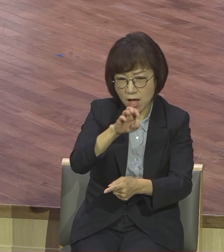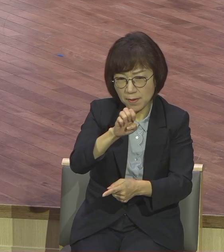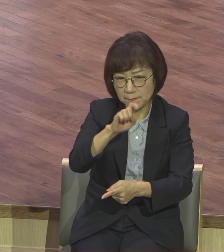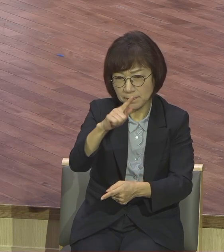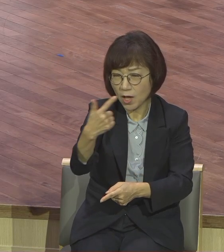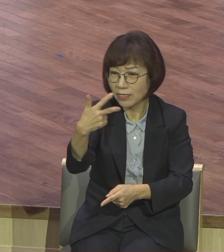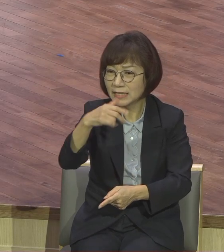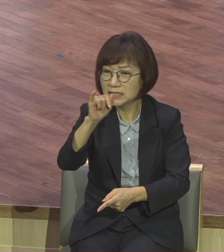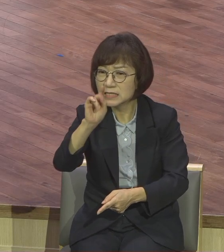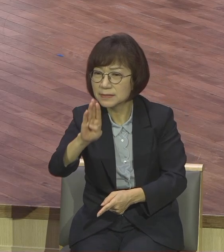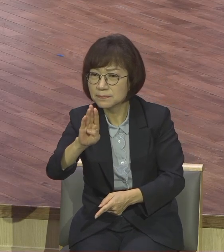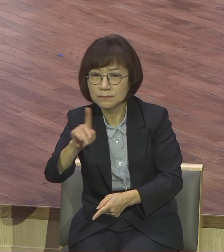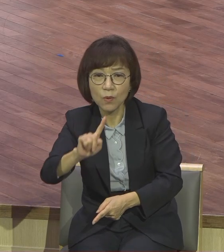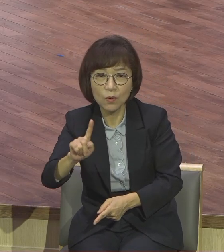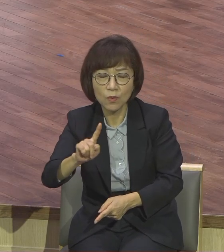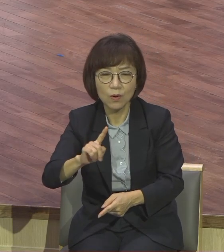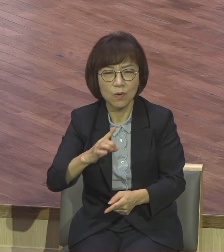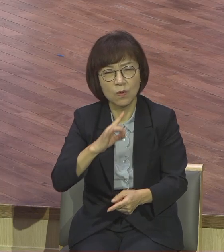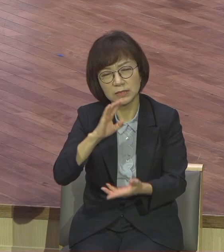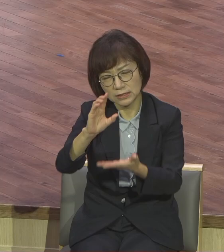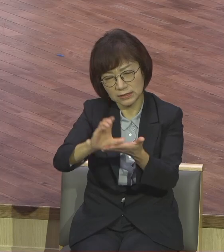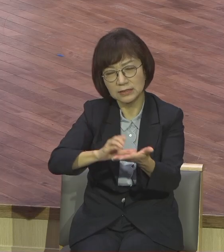이거 무지무지 강조해야 되고